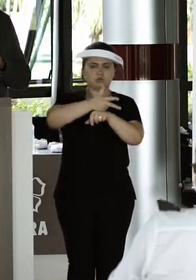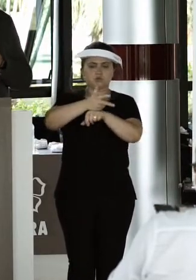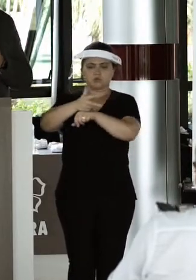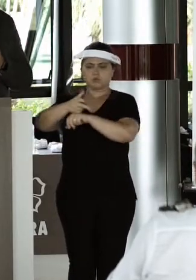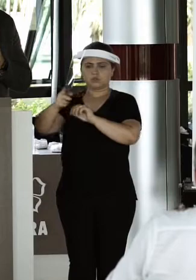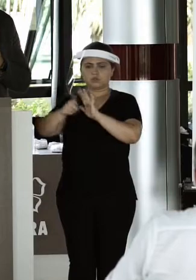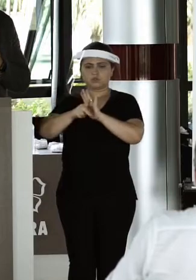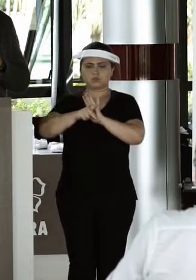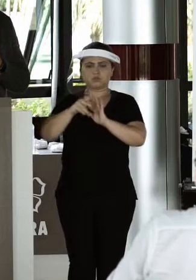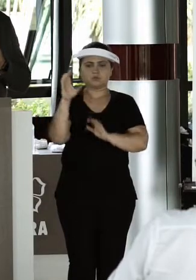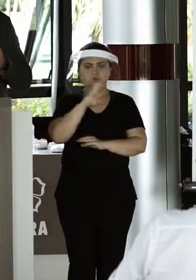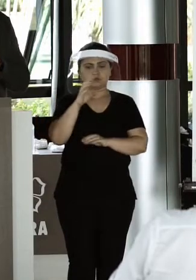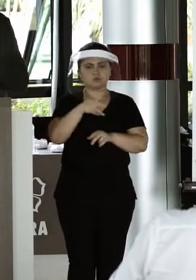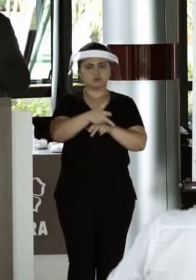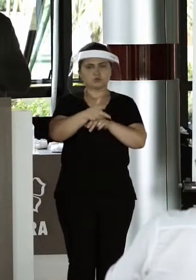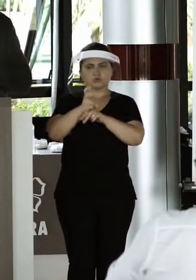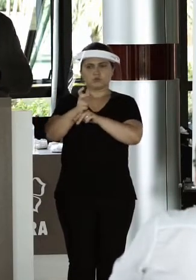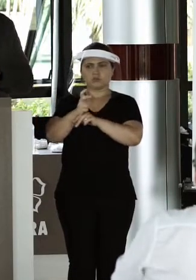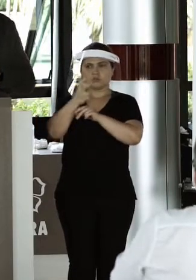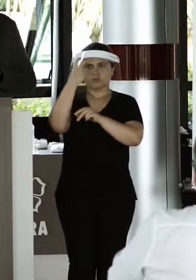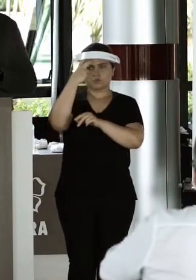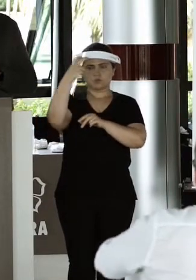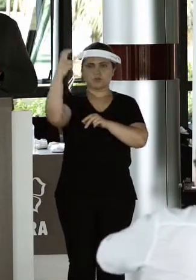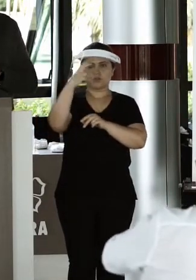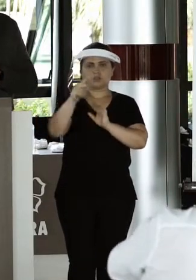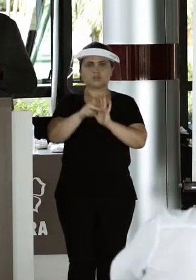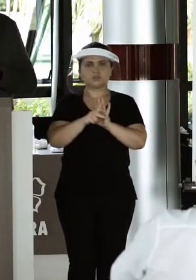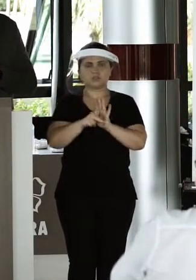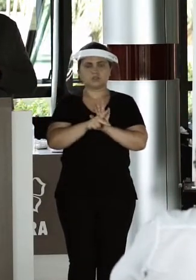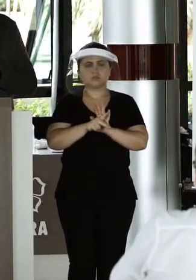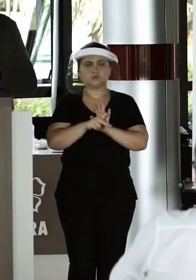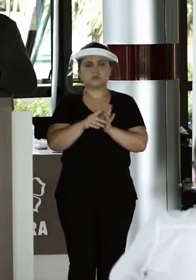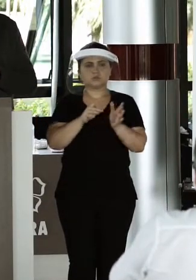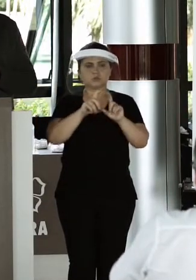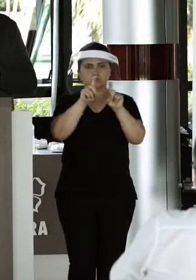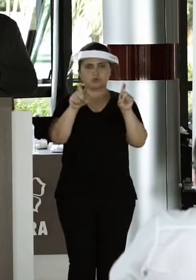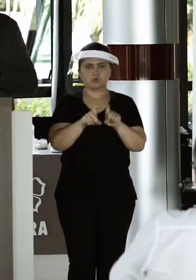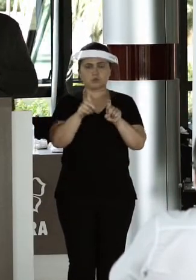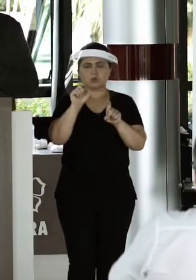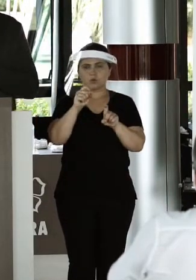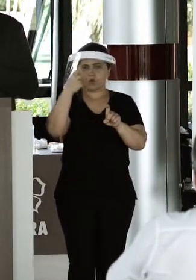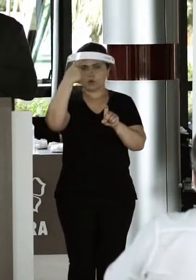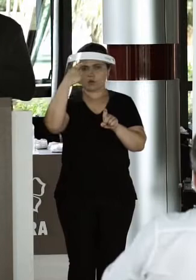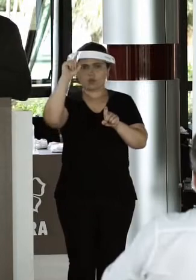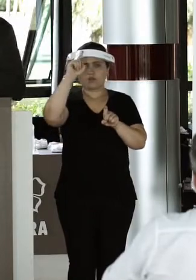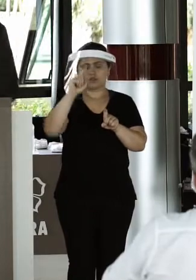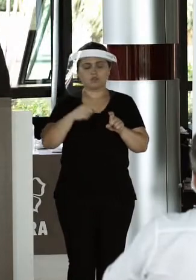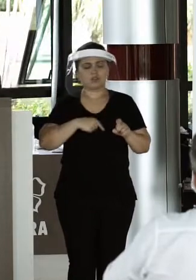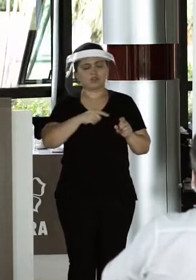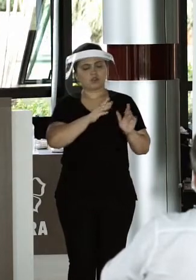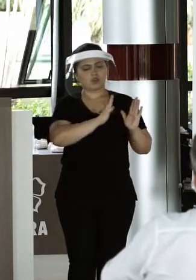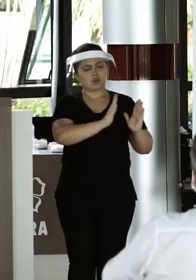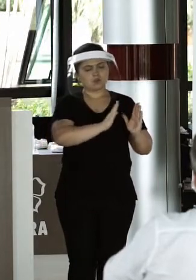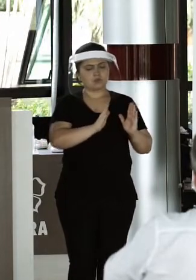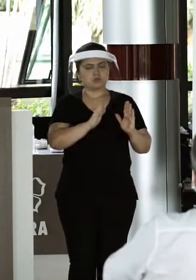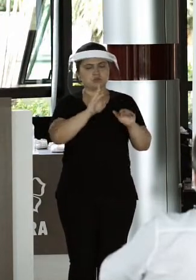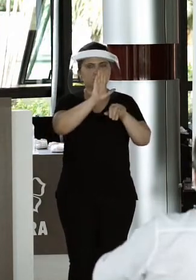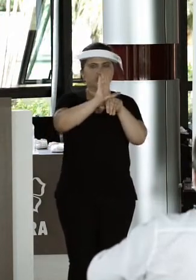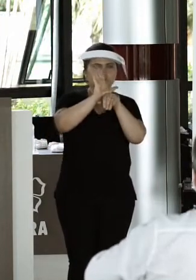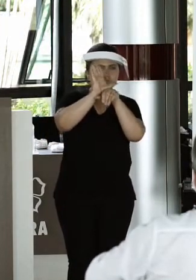esse sistema ele é alimentado por inteligência artificial. E qual é a ideia dele? À medida que você vai fazendo